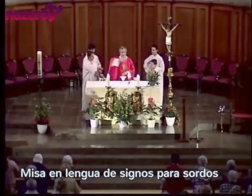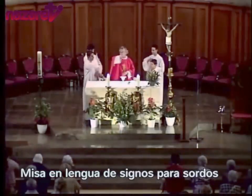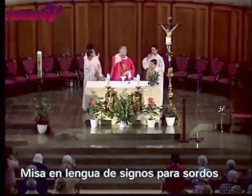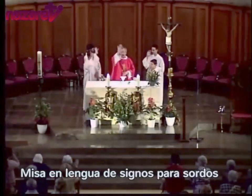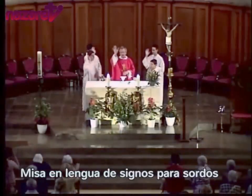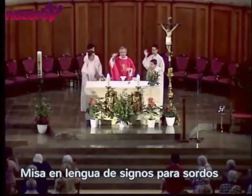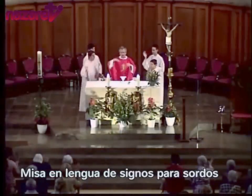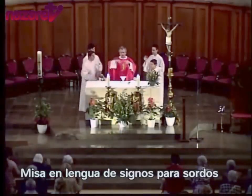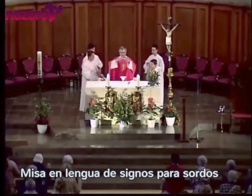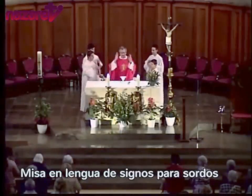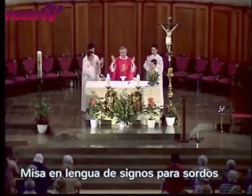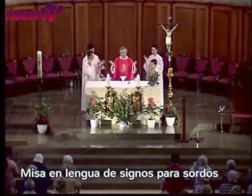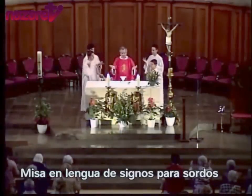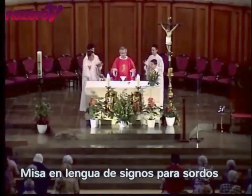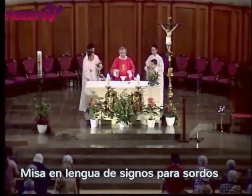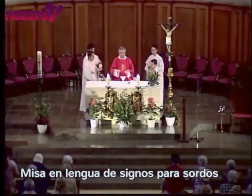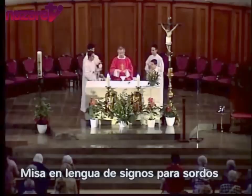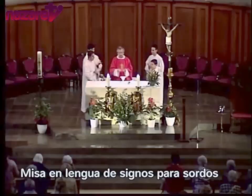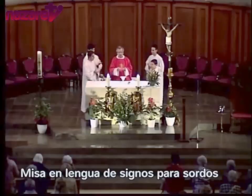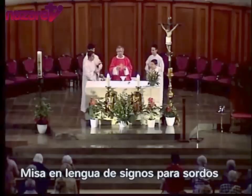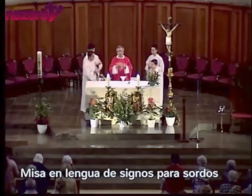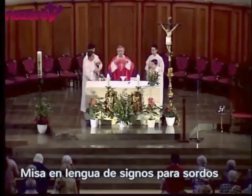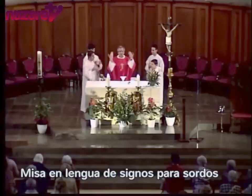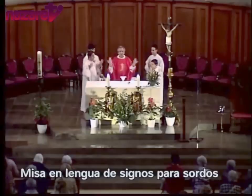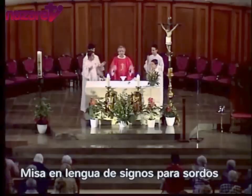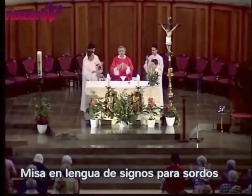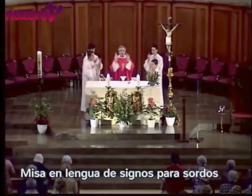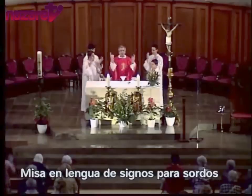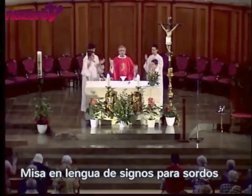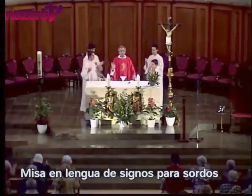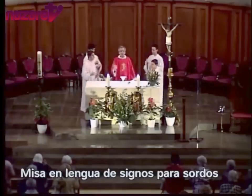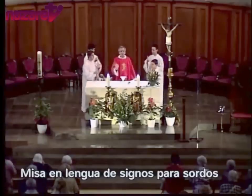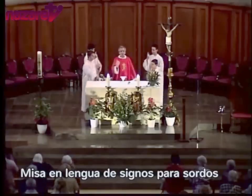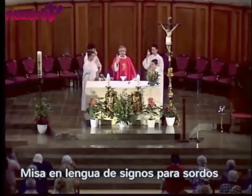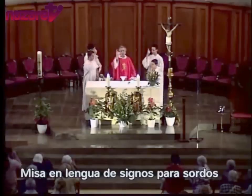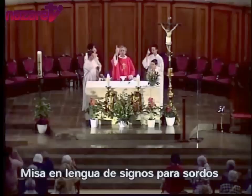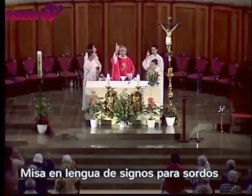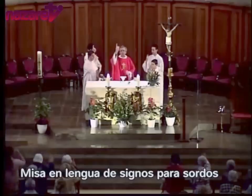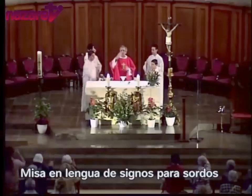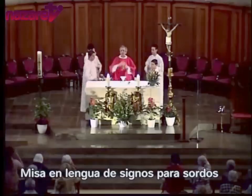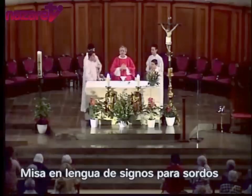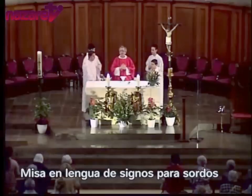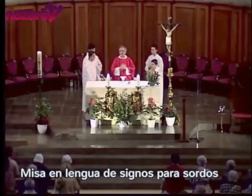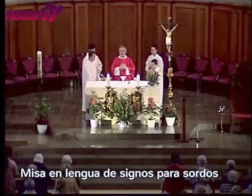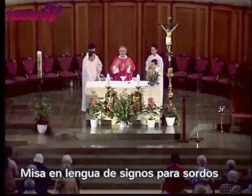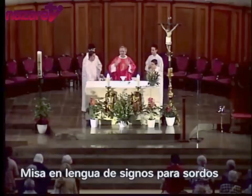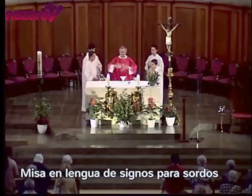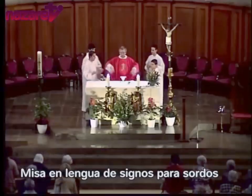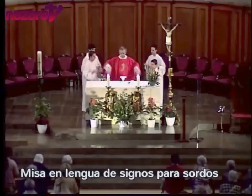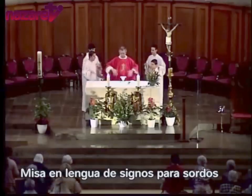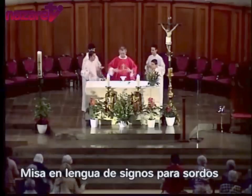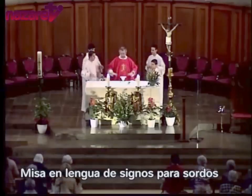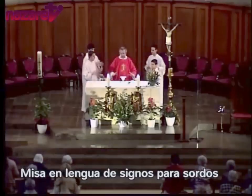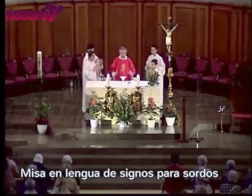llenos están el cielo y la tierra de tu gloria.